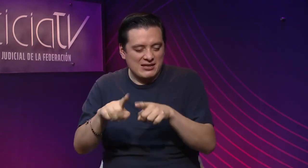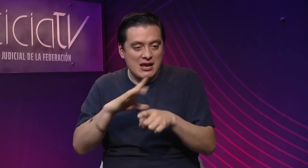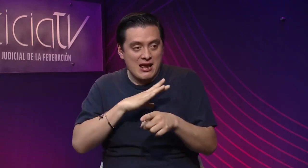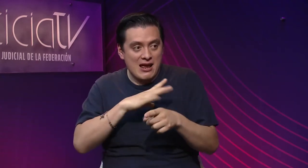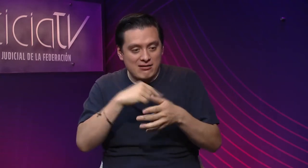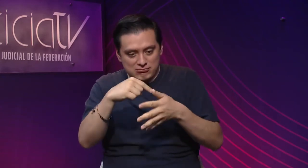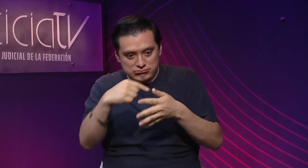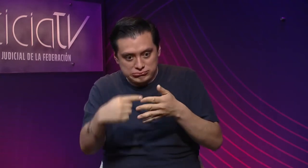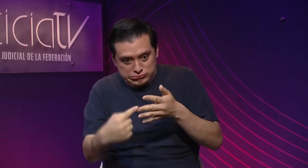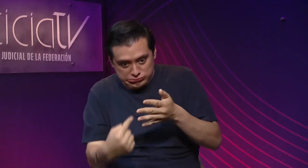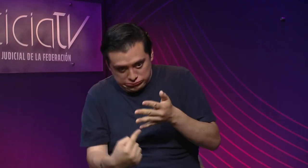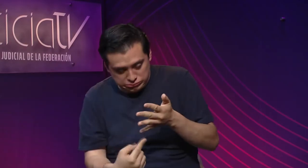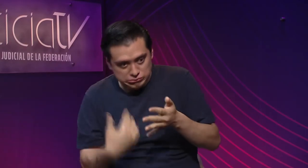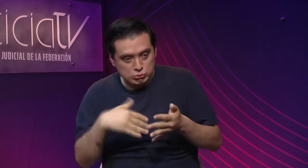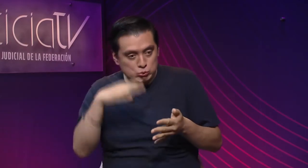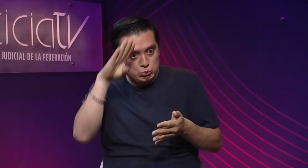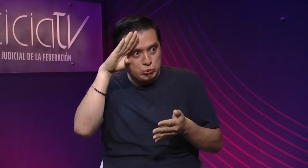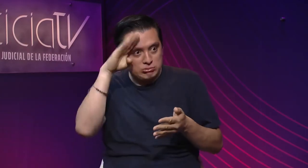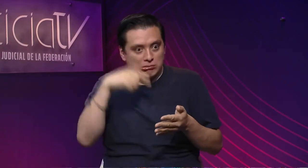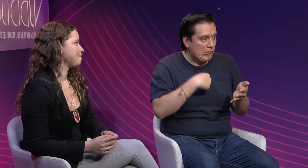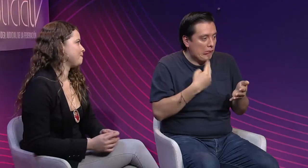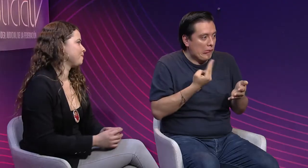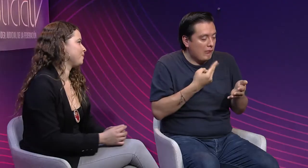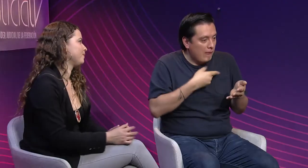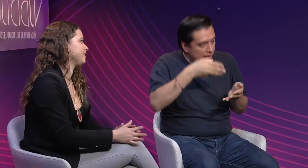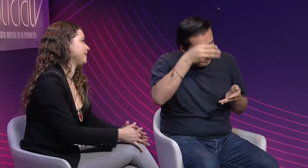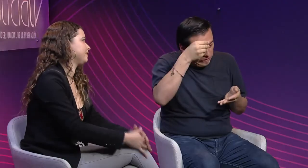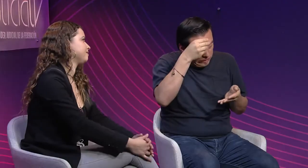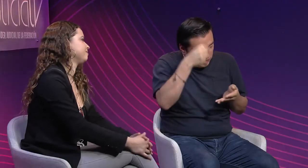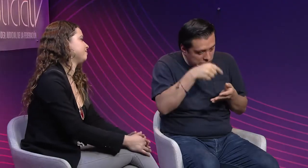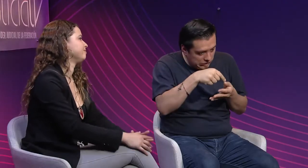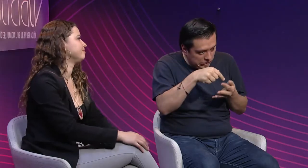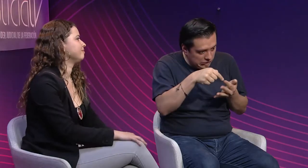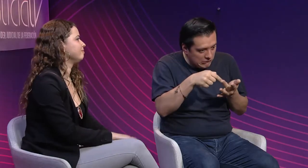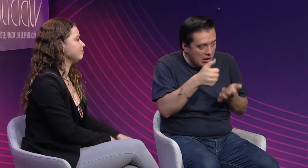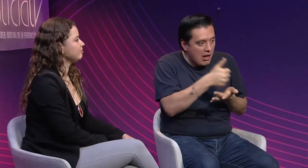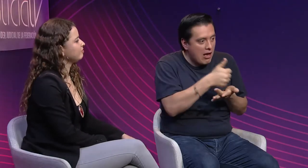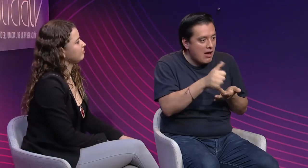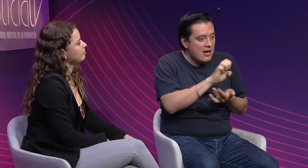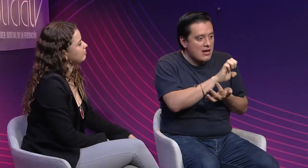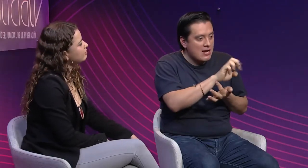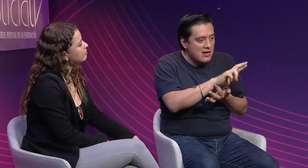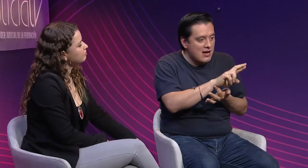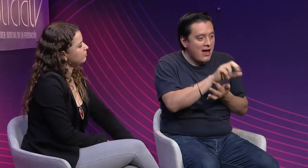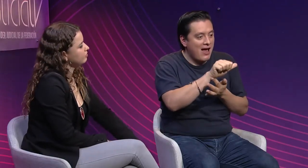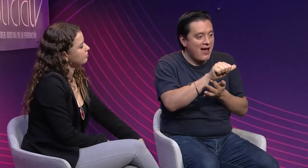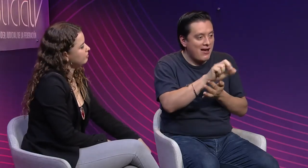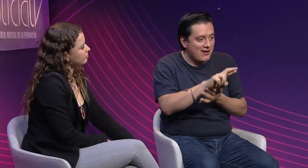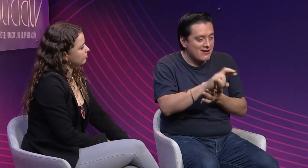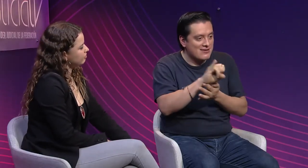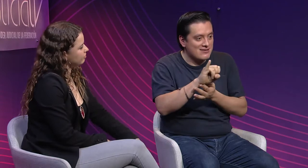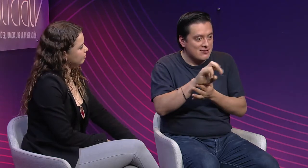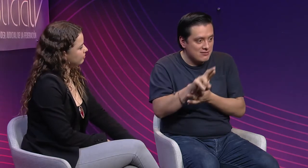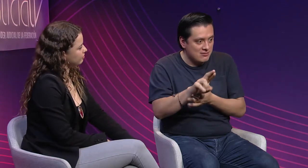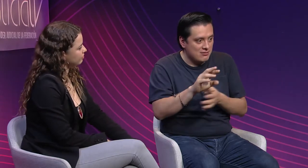hay muchísimas variantes. A mí me parece que son muchísimas y te las tienes que aprender todas, ¿no? De memoria.